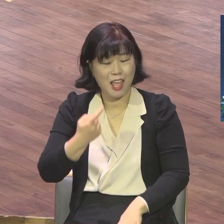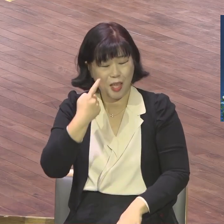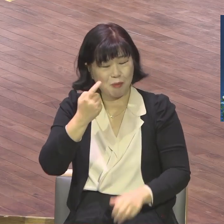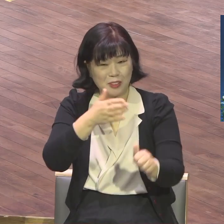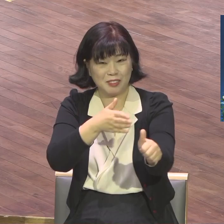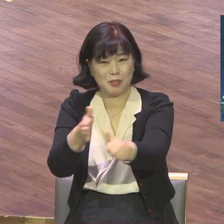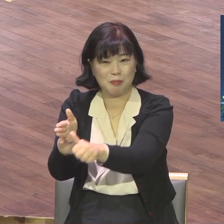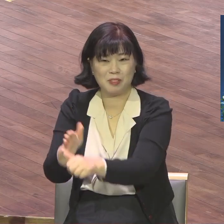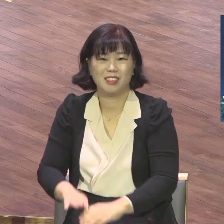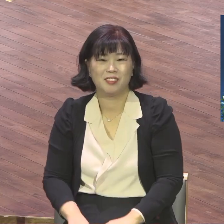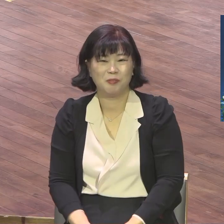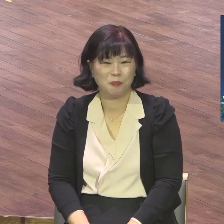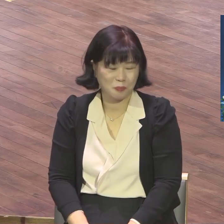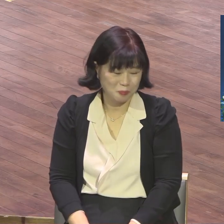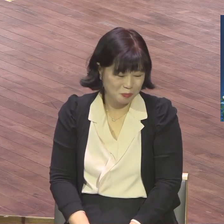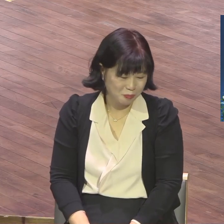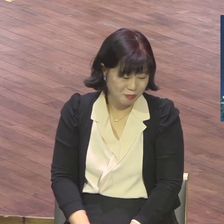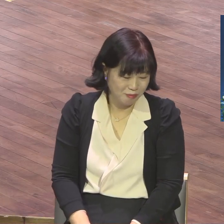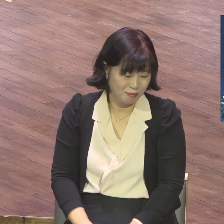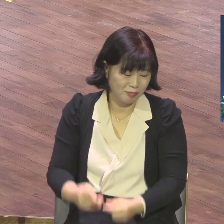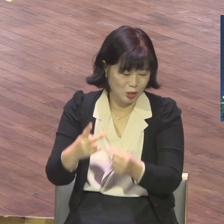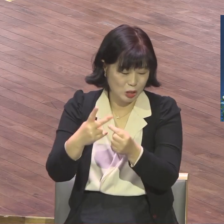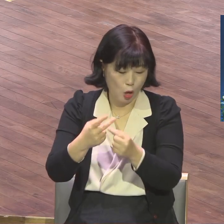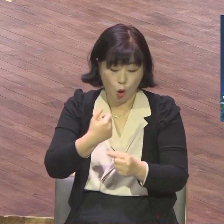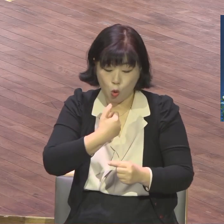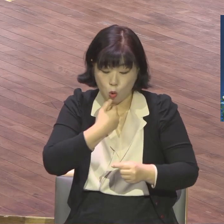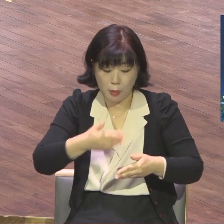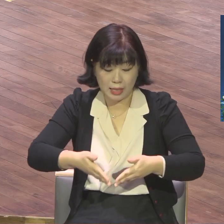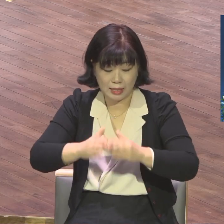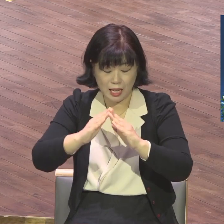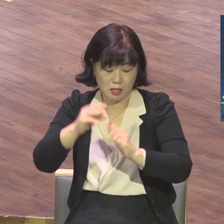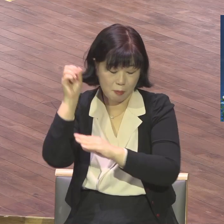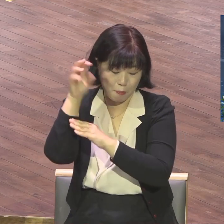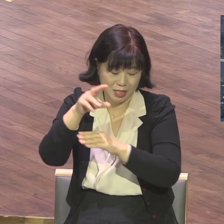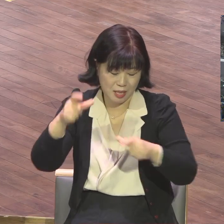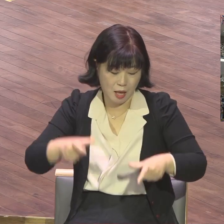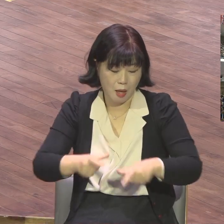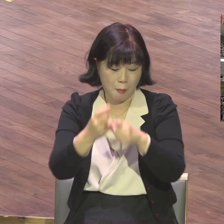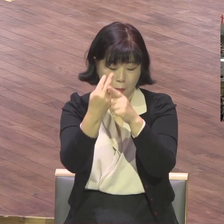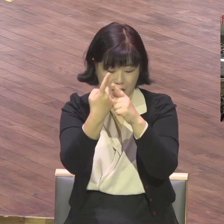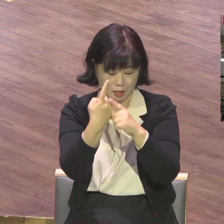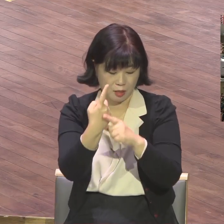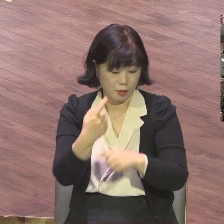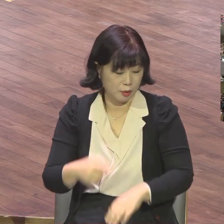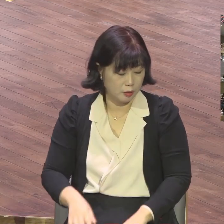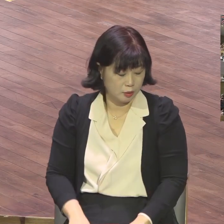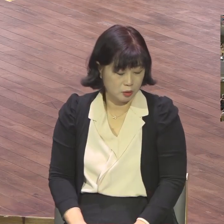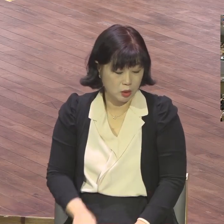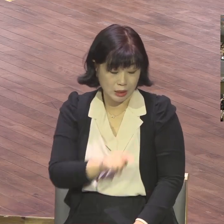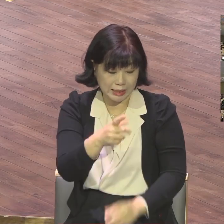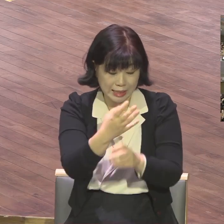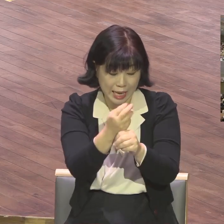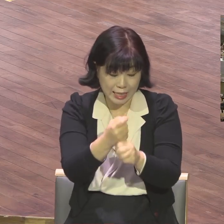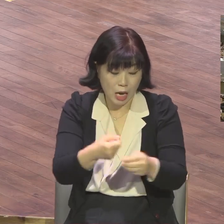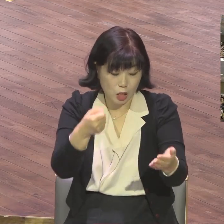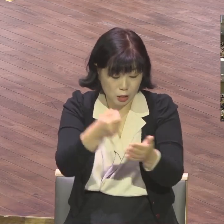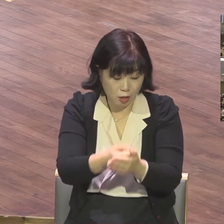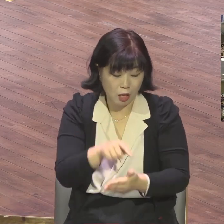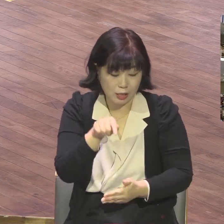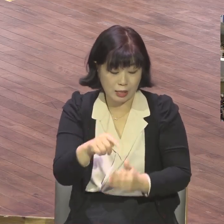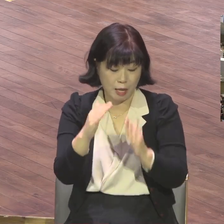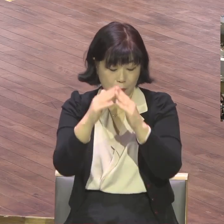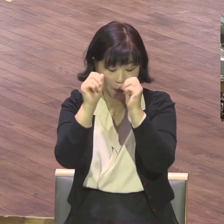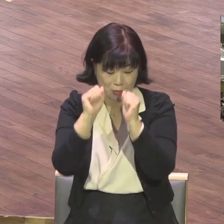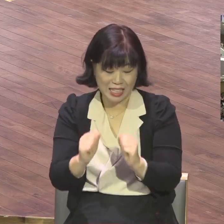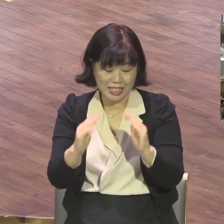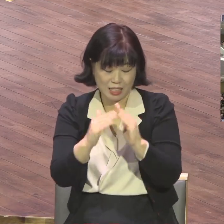번째로 로마에 세워진 빛의 망대입니다. 23절입니다. 그들이 날짜를 정하고 그가 유숙하는 집에